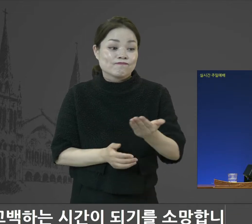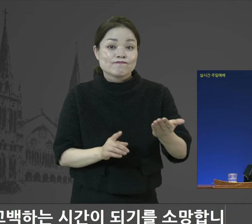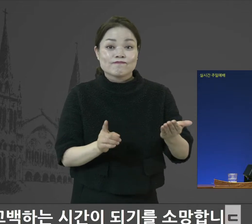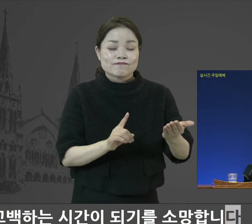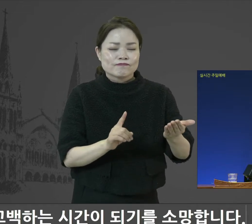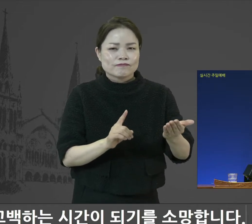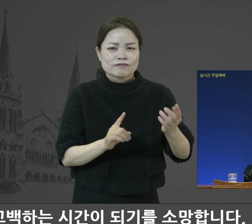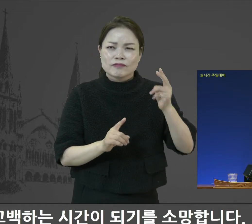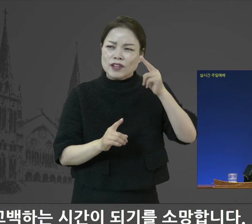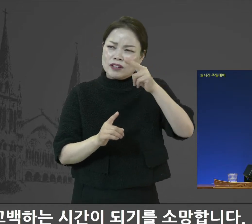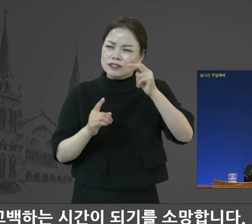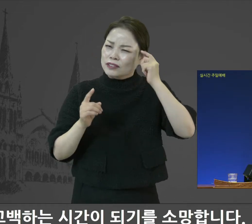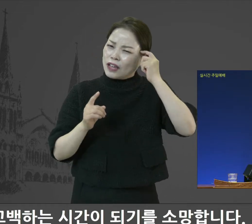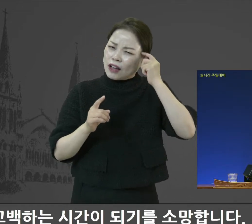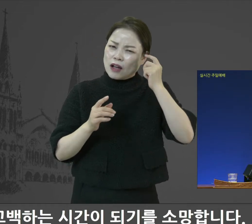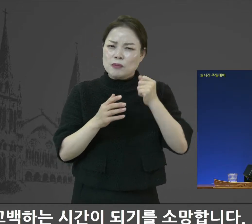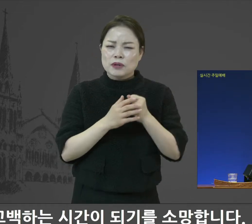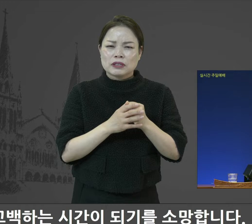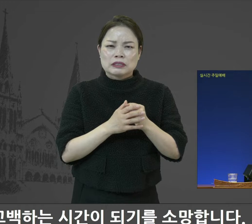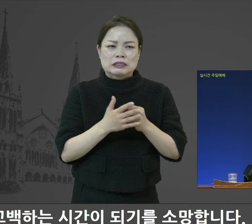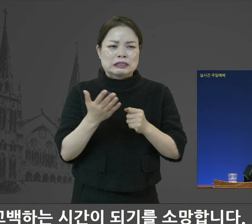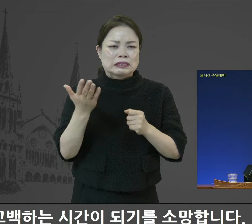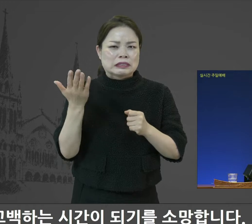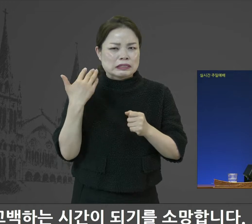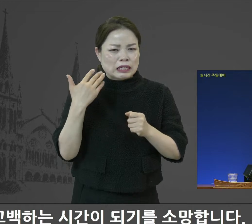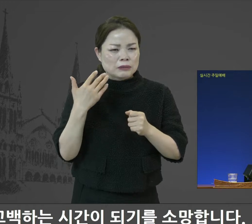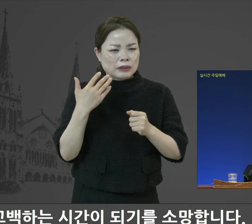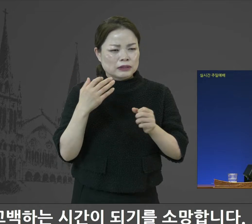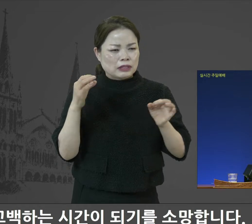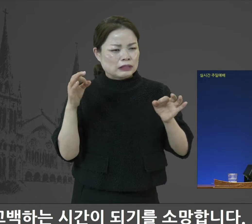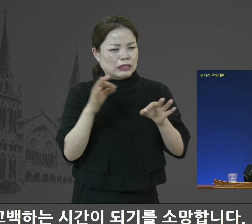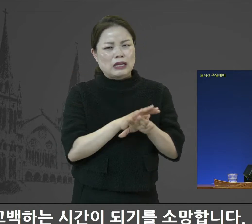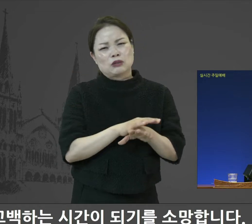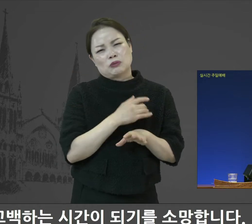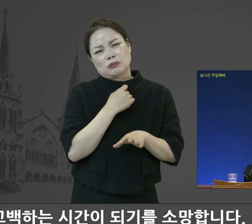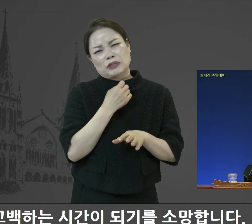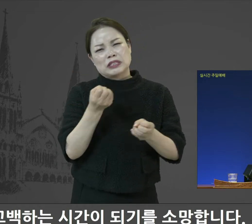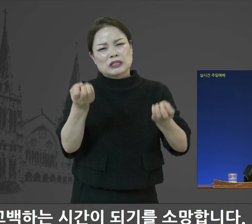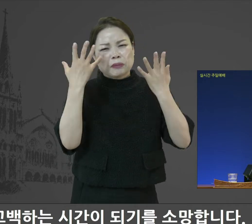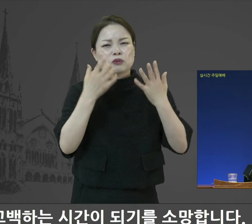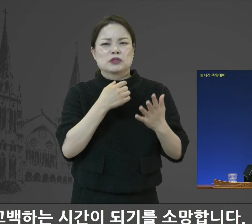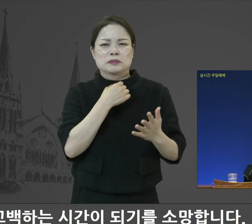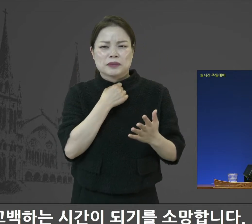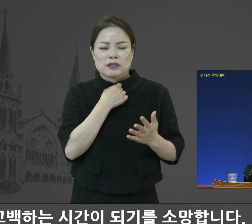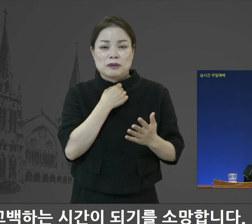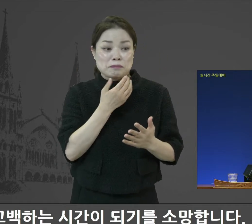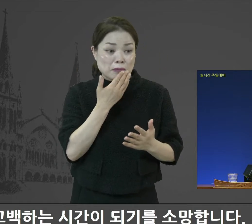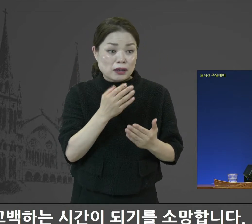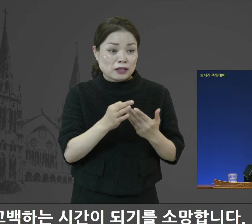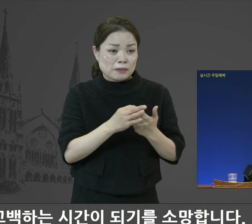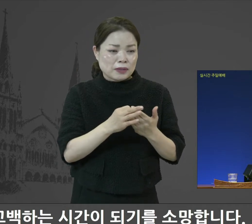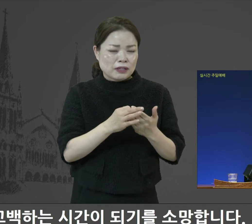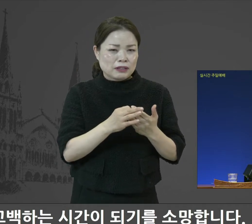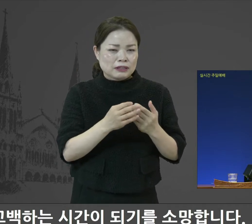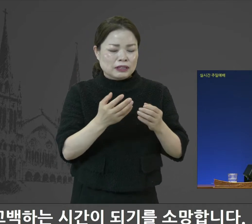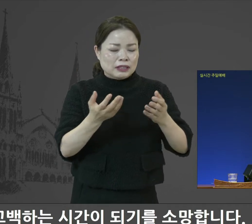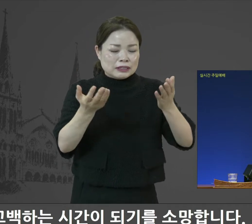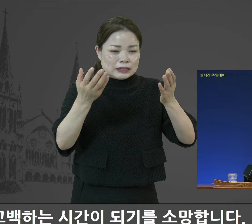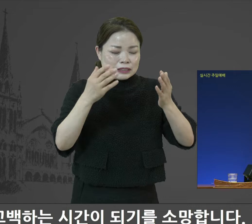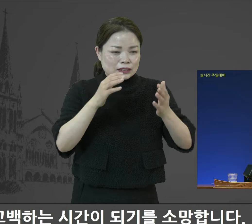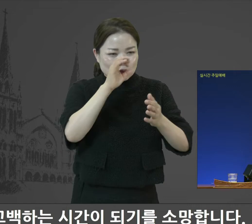시각에서 보면 지난 한 해는 지우고 싶은 시간이었는지도 모르겠습니다. 할 수만 있다면 지우개로 그 시간들을